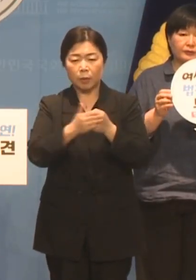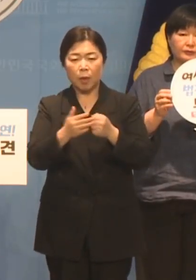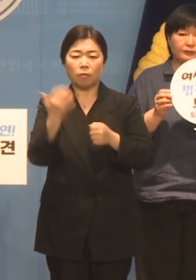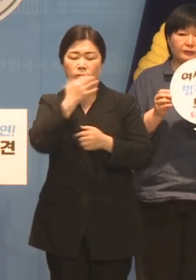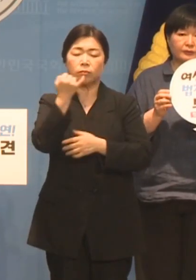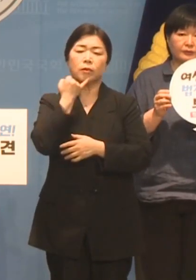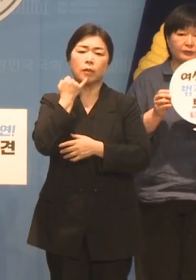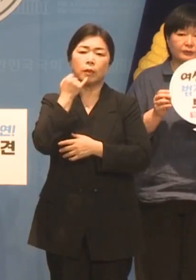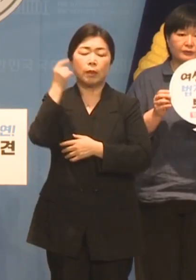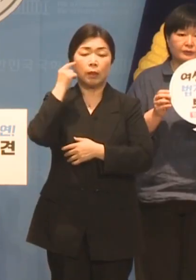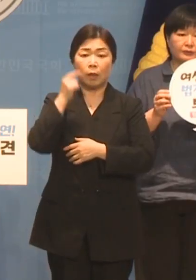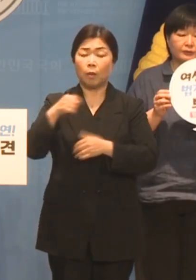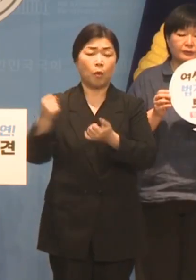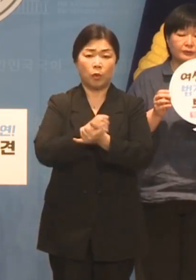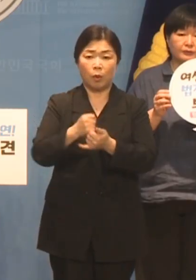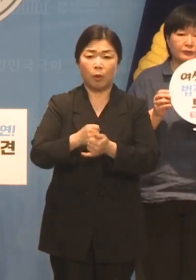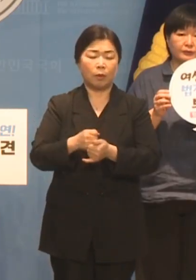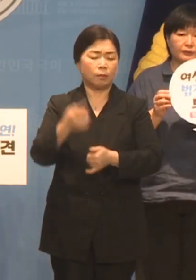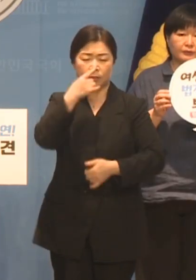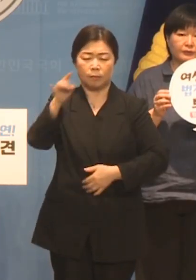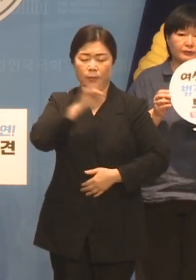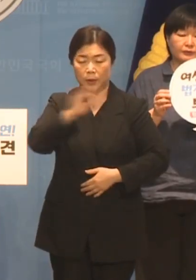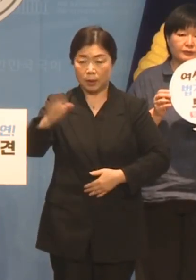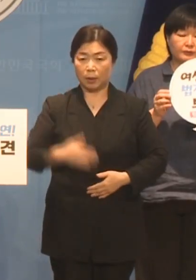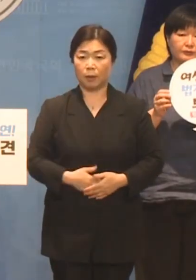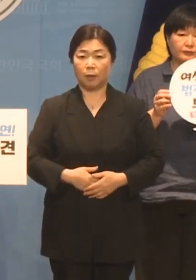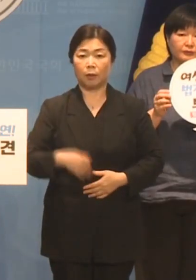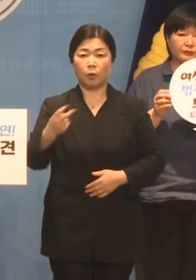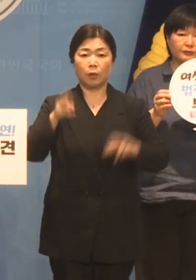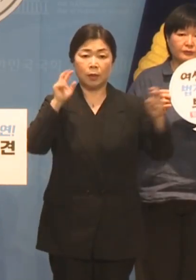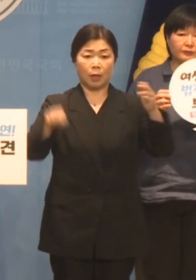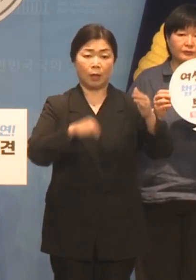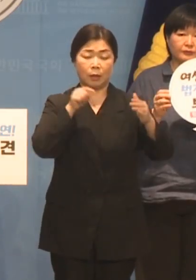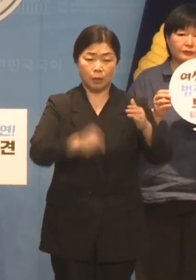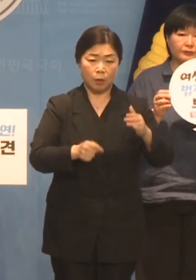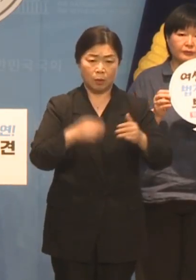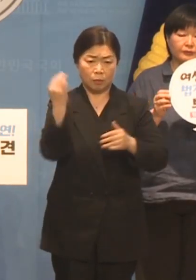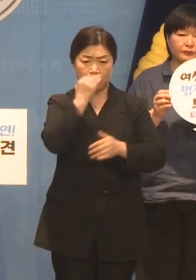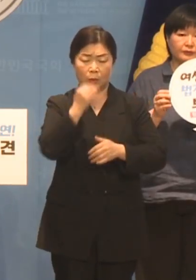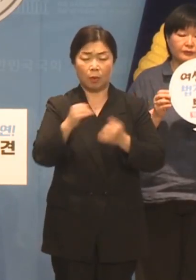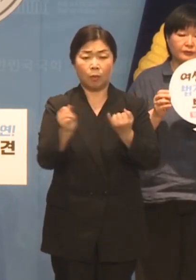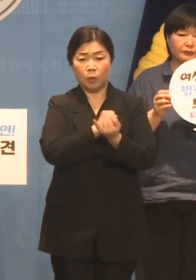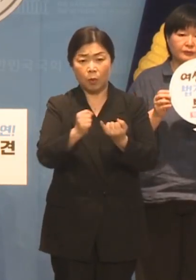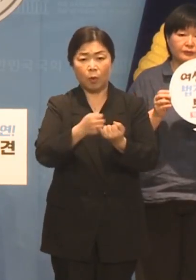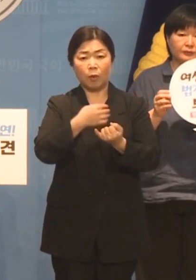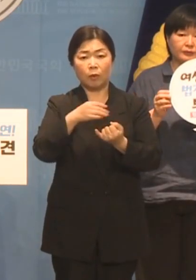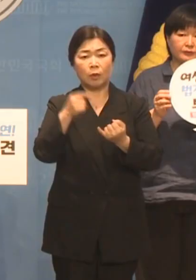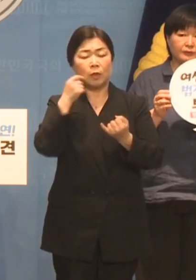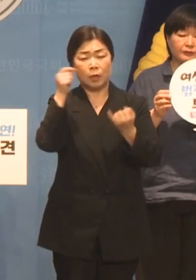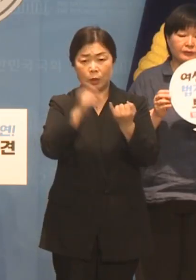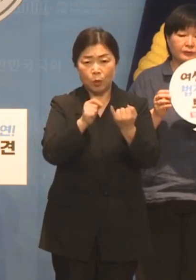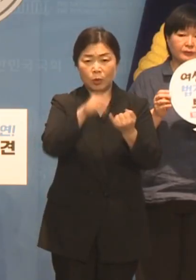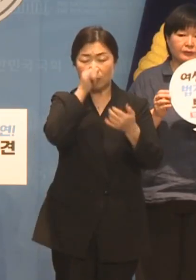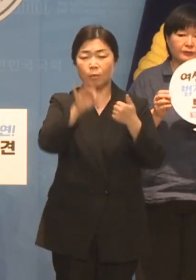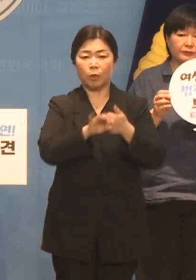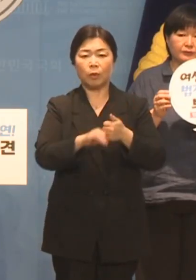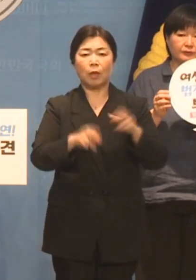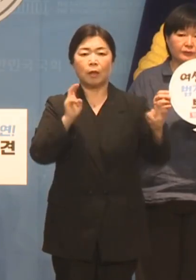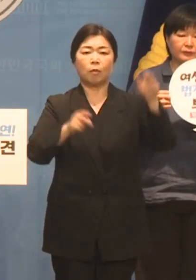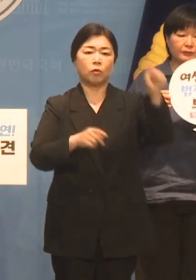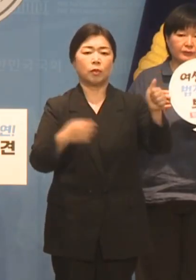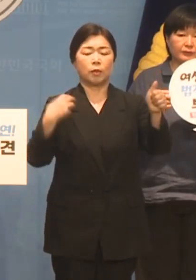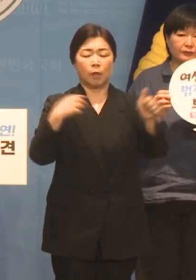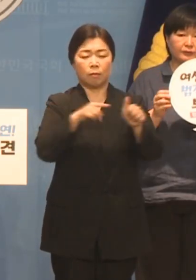대처하겠습니다. 직장 내 성희롱, 성폭력에 대해서는 사업주의 책임을 엄중히 묻고 안전한 근무 환경을